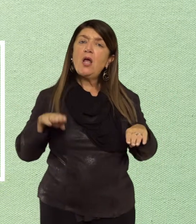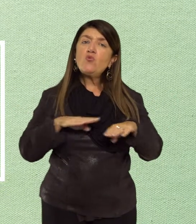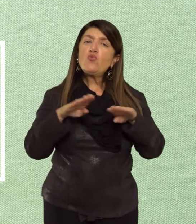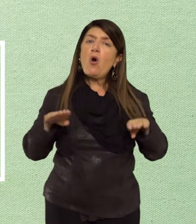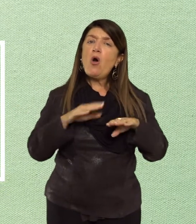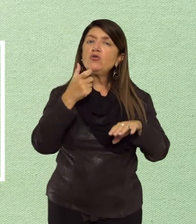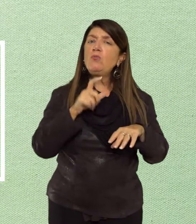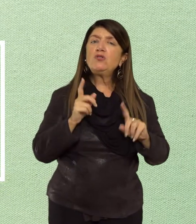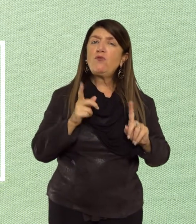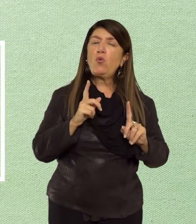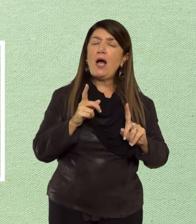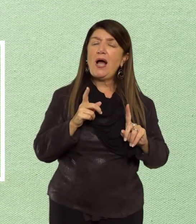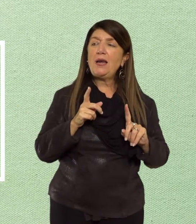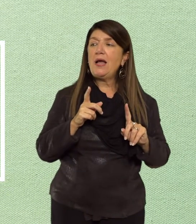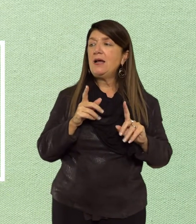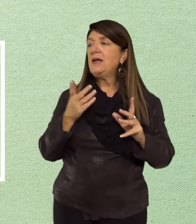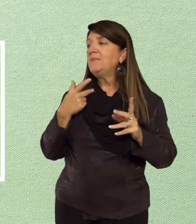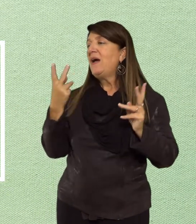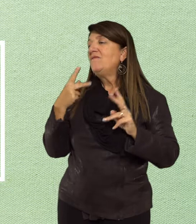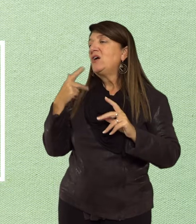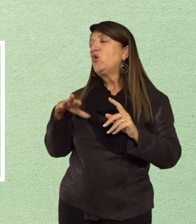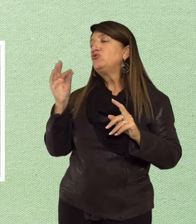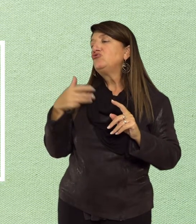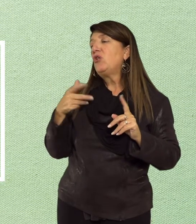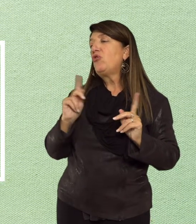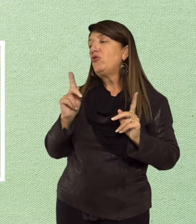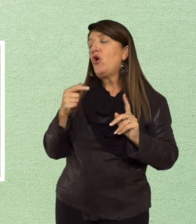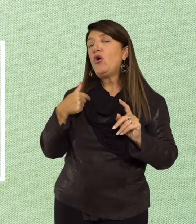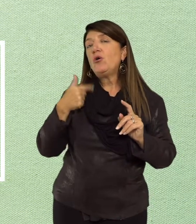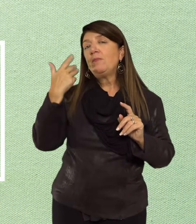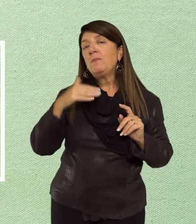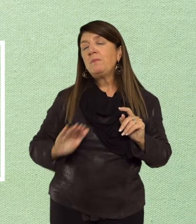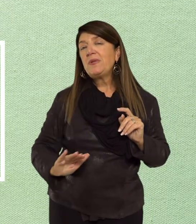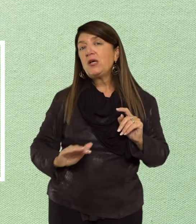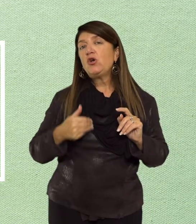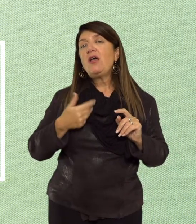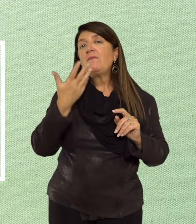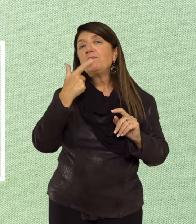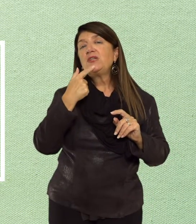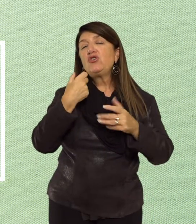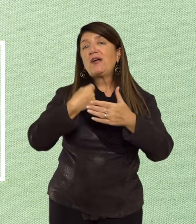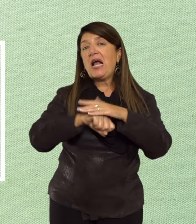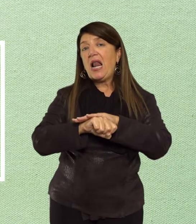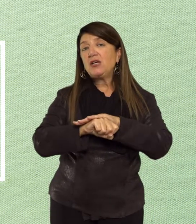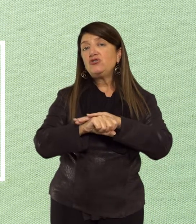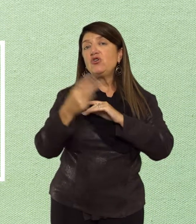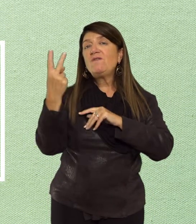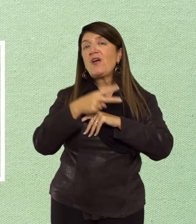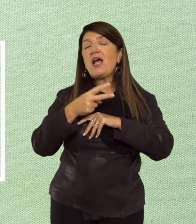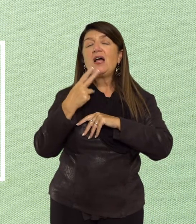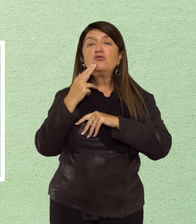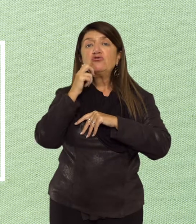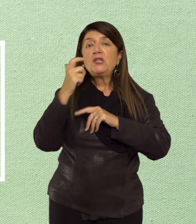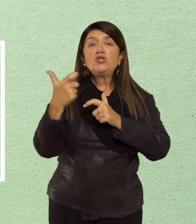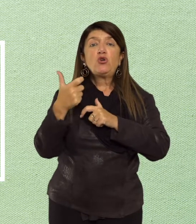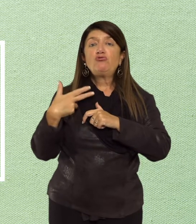ti piace, Sì, no, in hai... realtà non è stata una scelta, nel senso che io quando ero piccola volevo giocare a calcio, ma i miei Ecco. genitori non mi hanno mai fatto giocare a